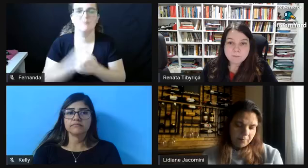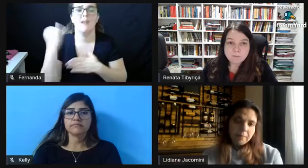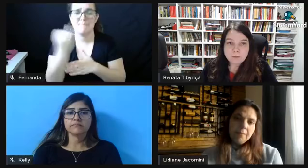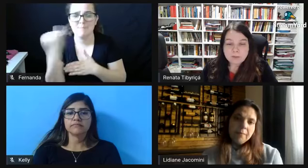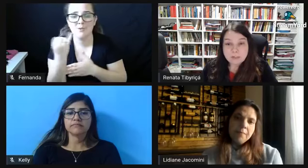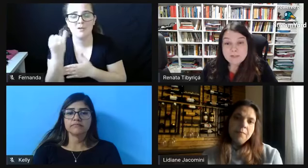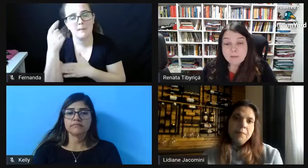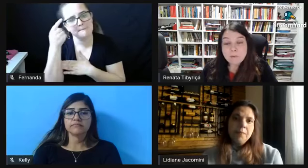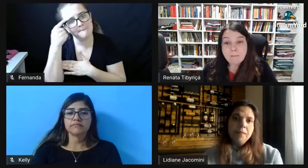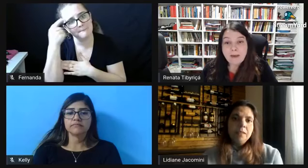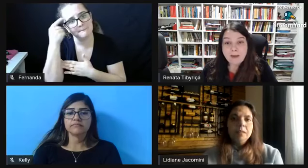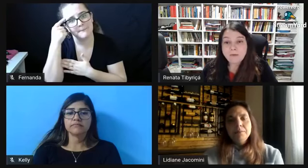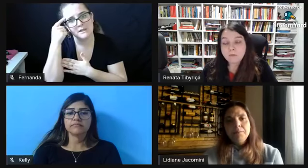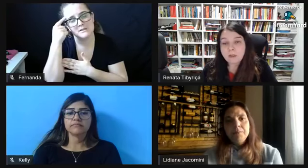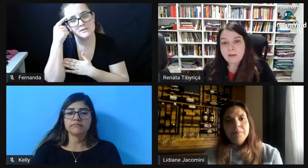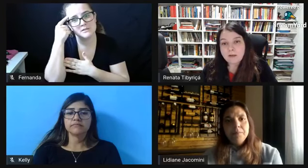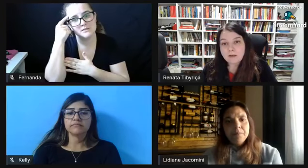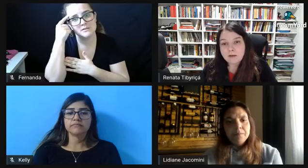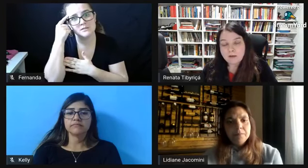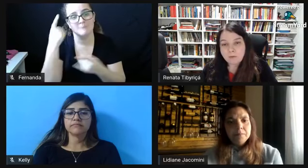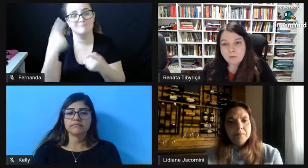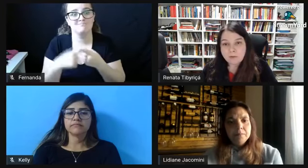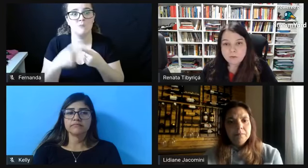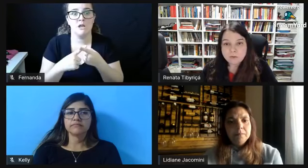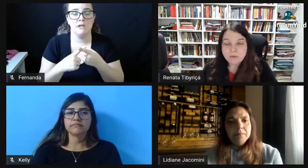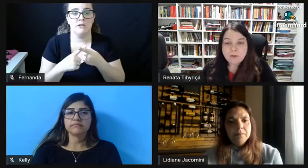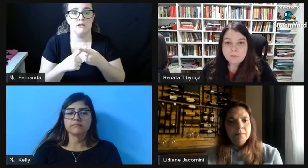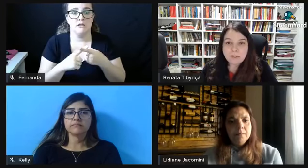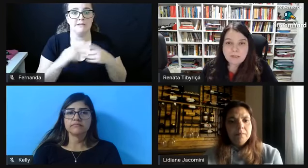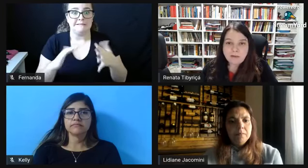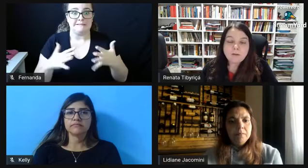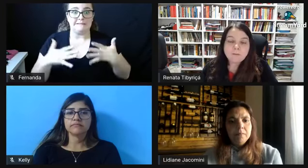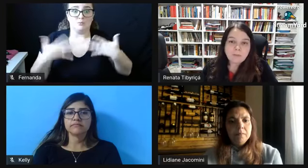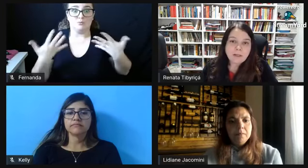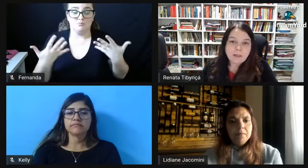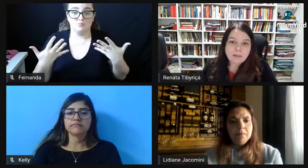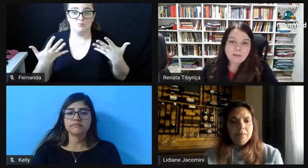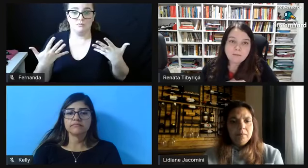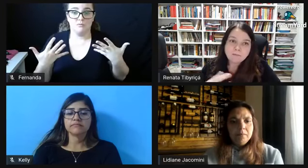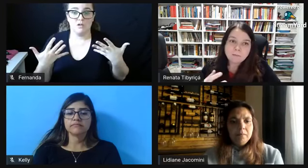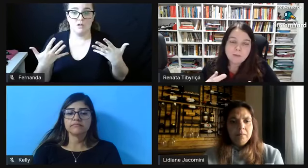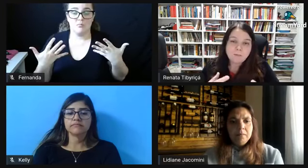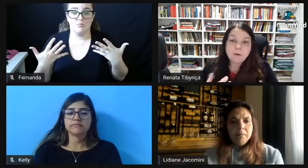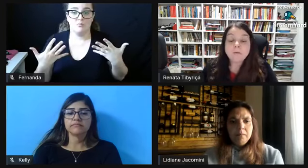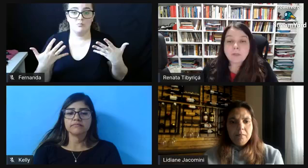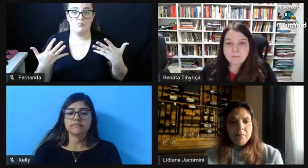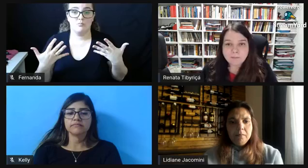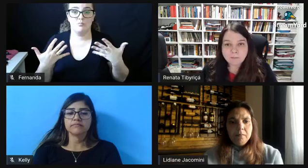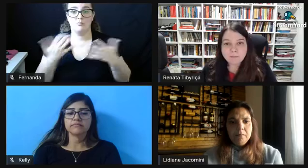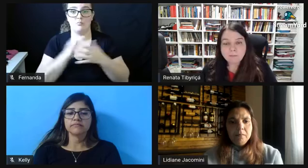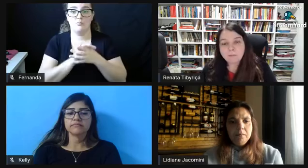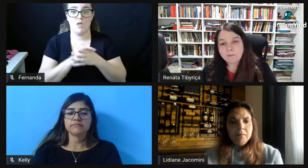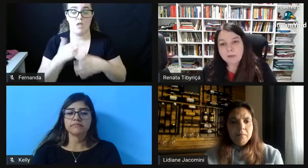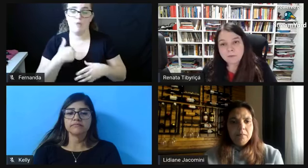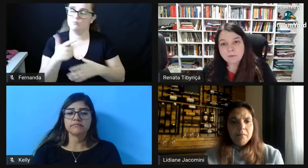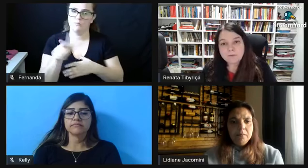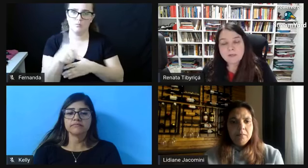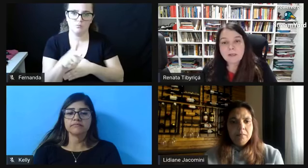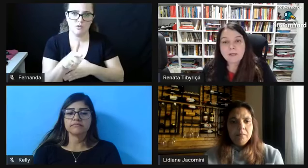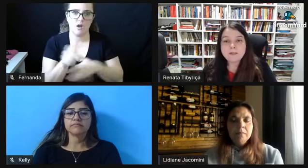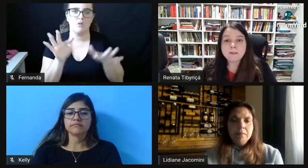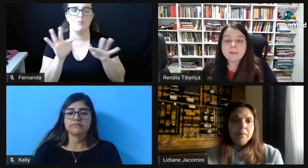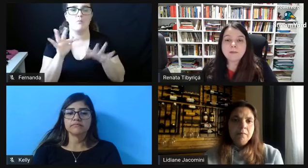pessoas, a gente sabe o impacto, né? Pelo menos para quem, embora eu não tenha uma filha